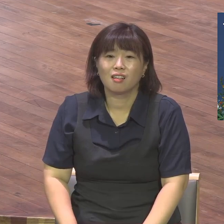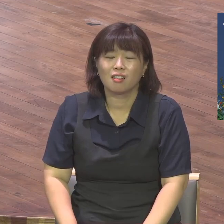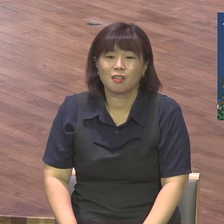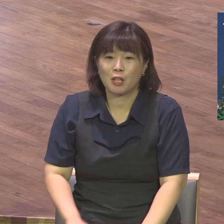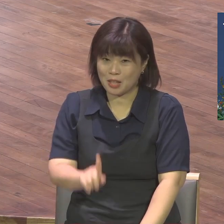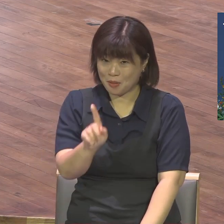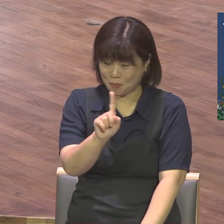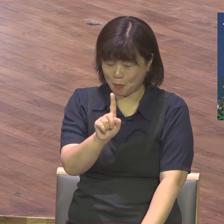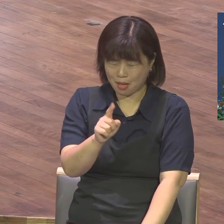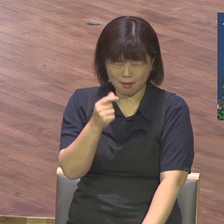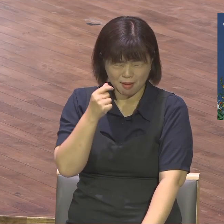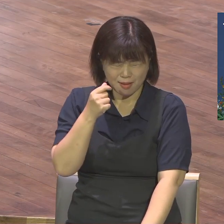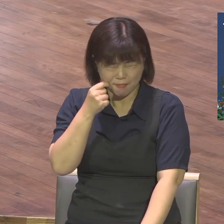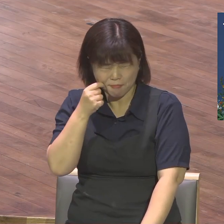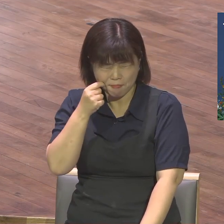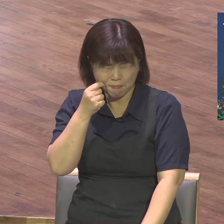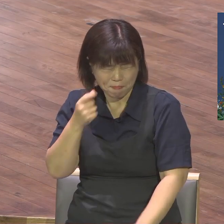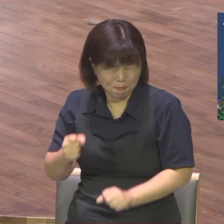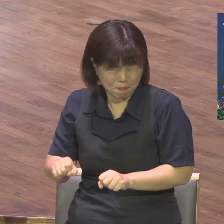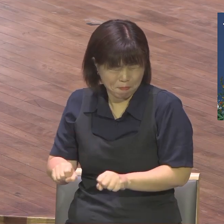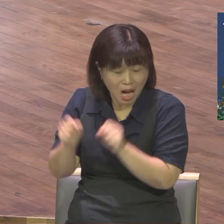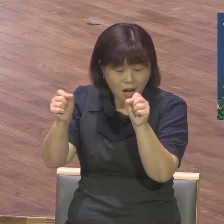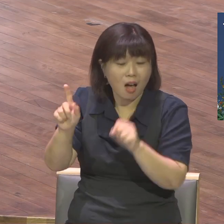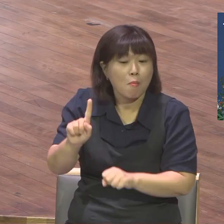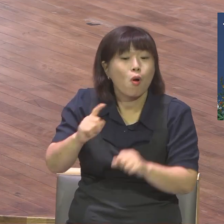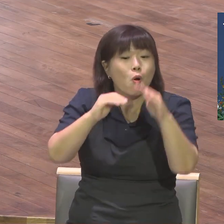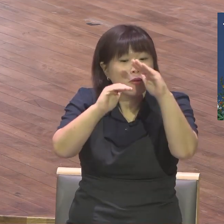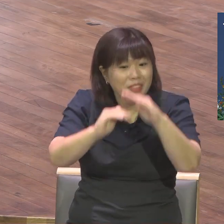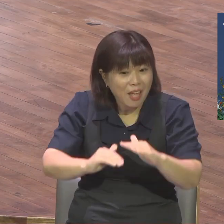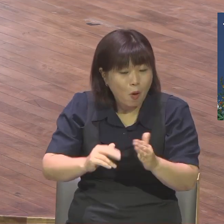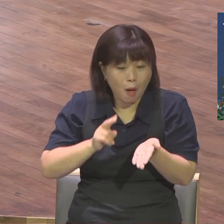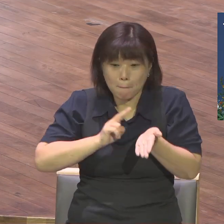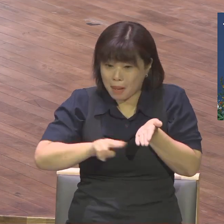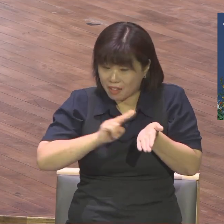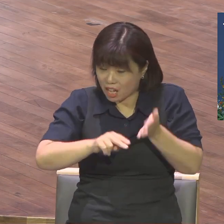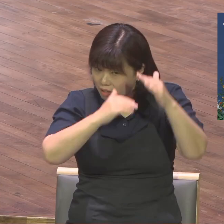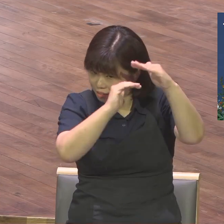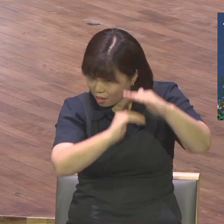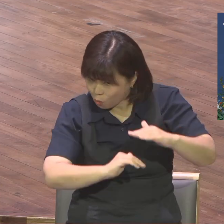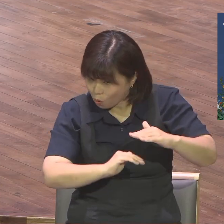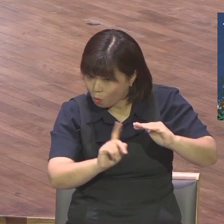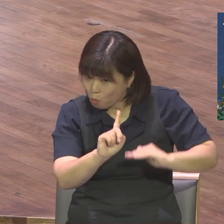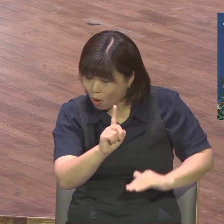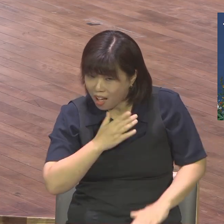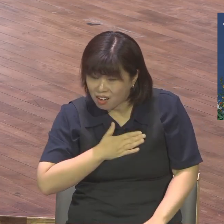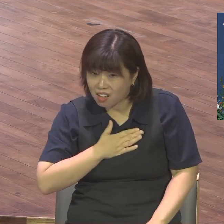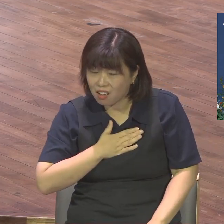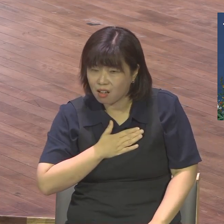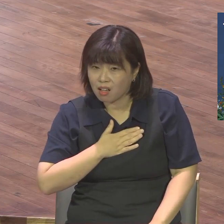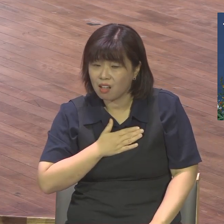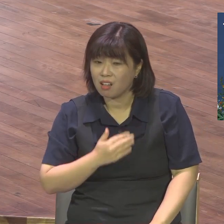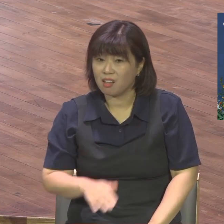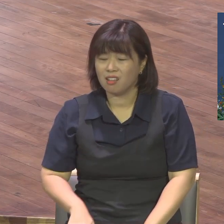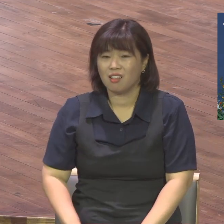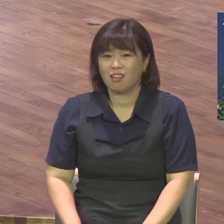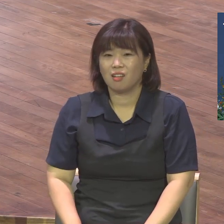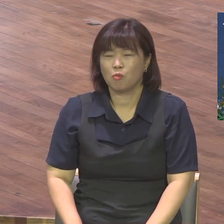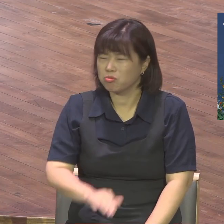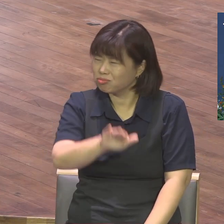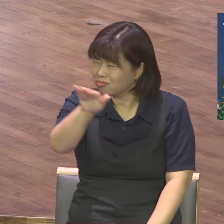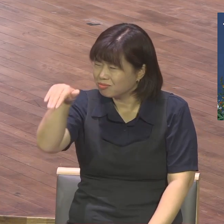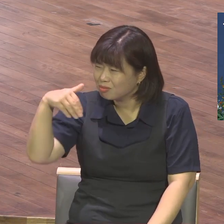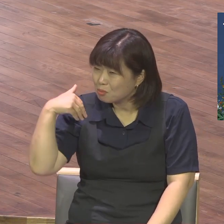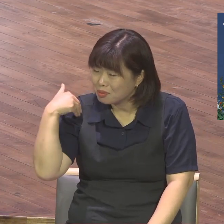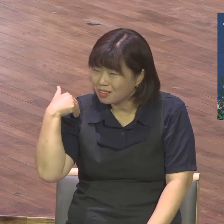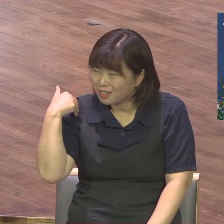아주 인기가 있는 그 프로그램 내용물을 그 내용 자체가 뭐냐는 얘기예요.